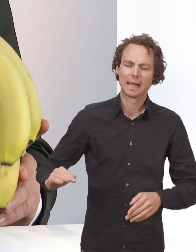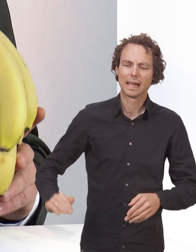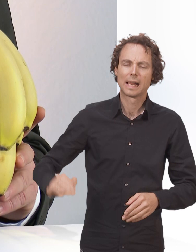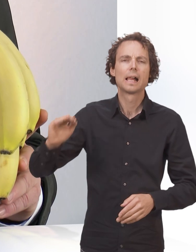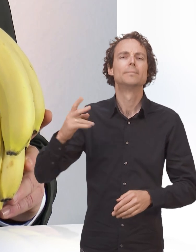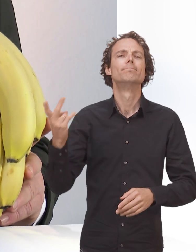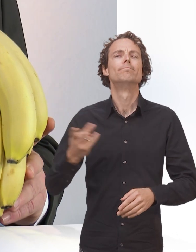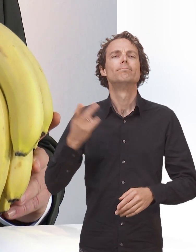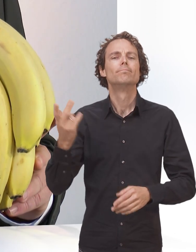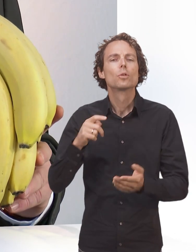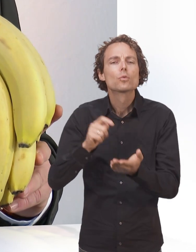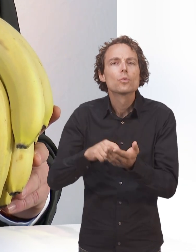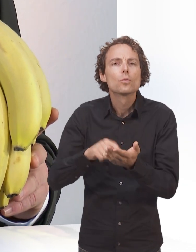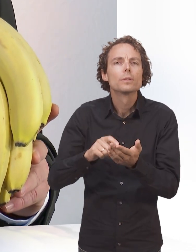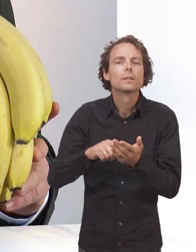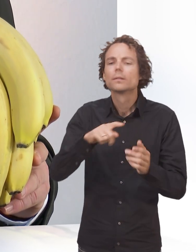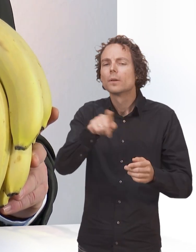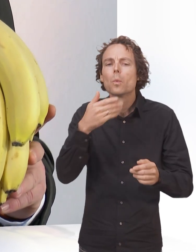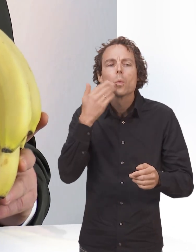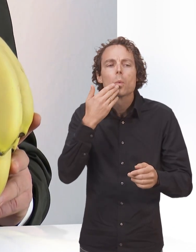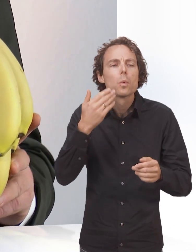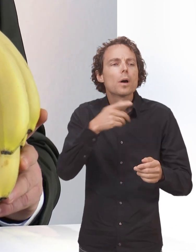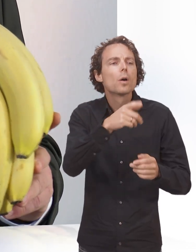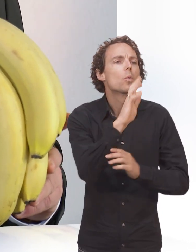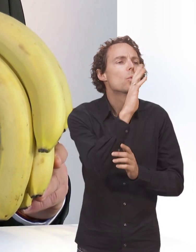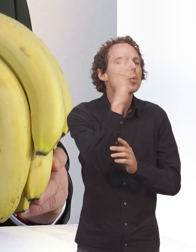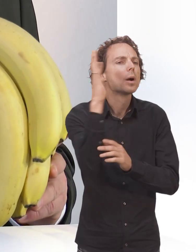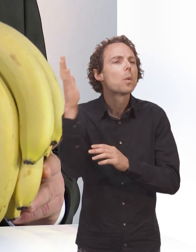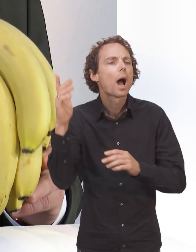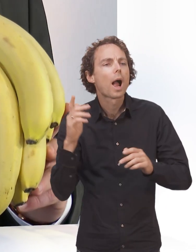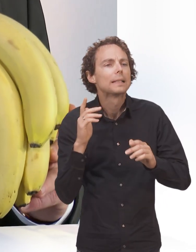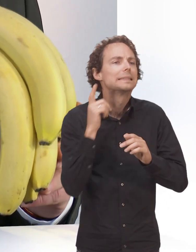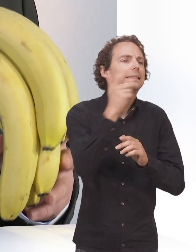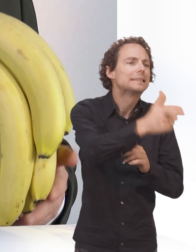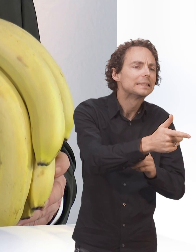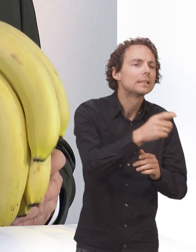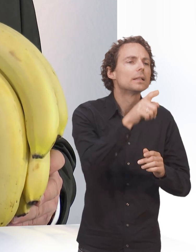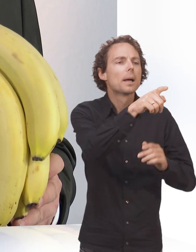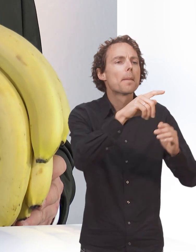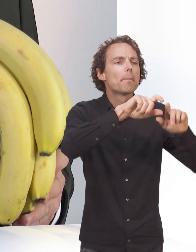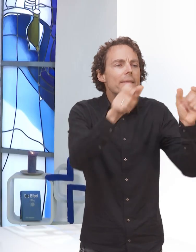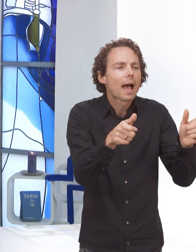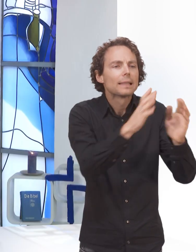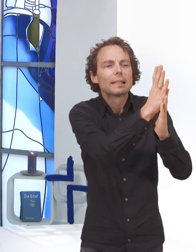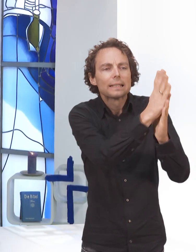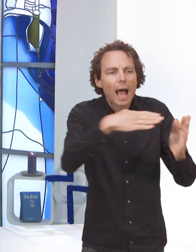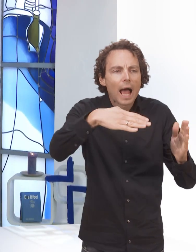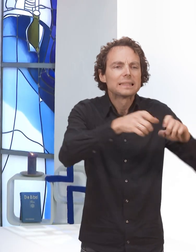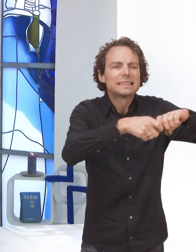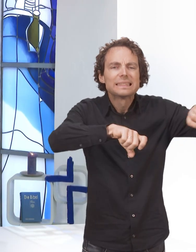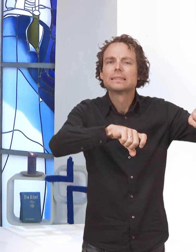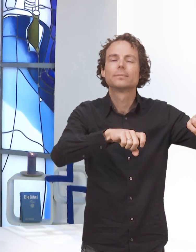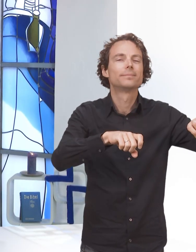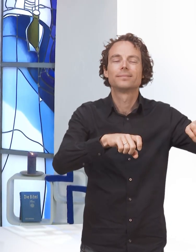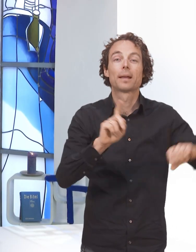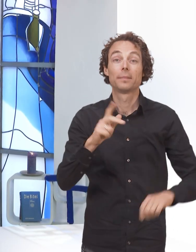natürlich deshalb, weil keiner in den Urwald zog und die Banane gerade bog. Aber in Wirklichkeit